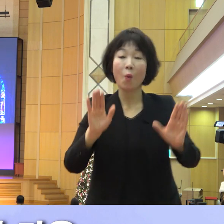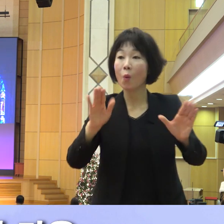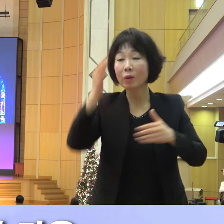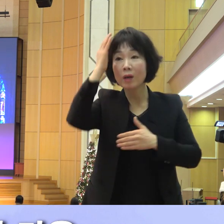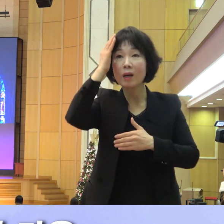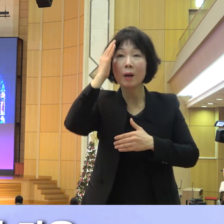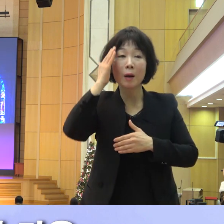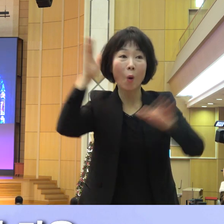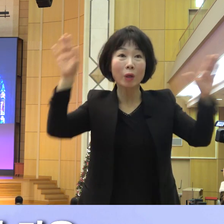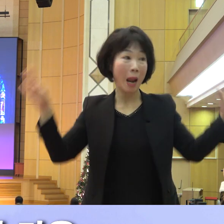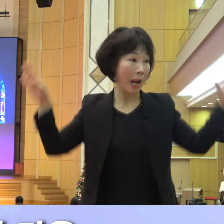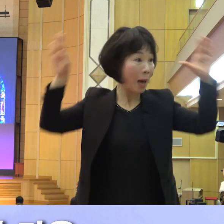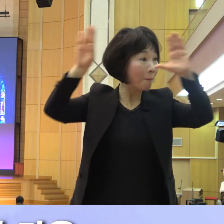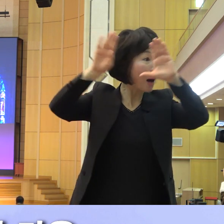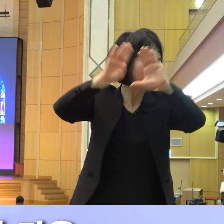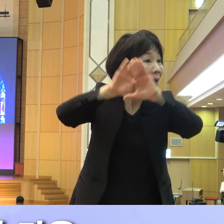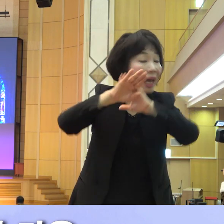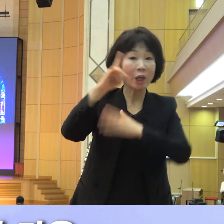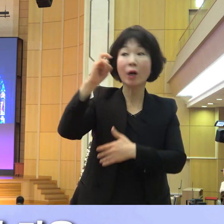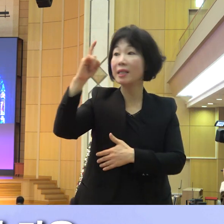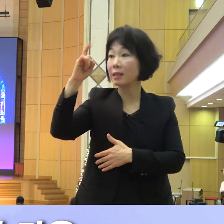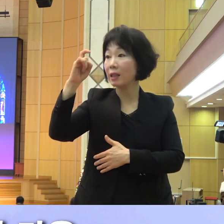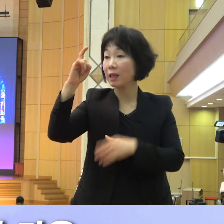또 주일날